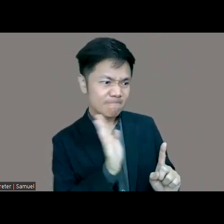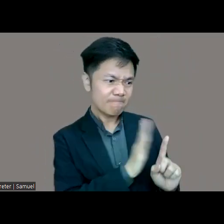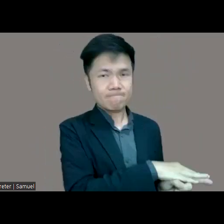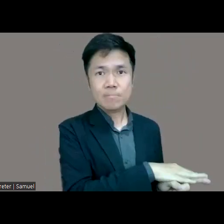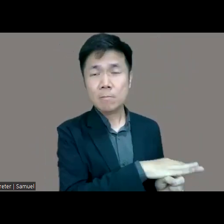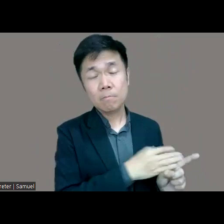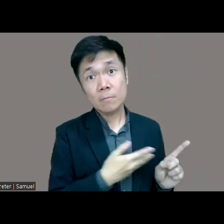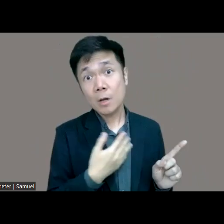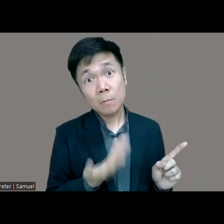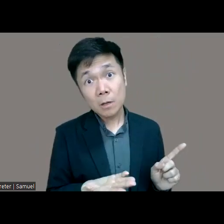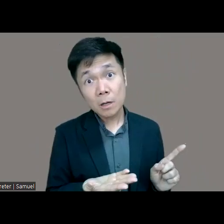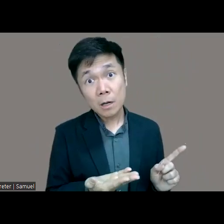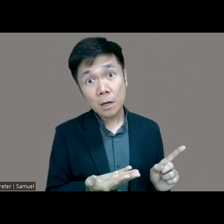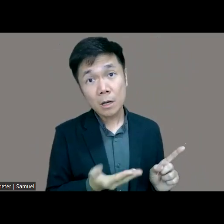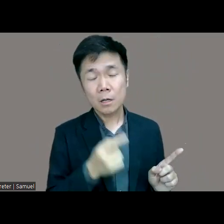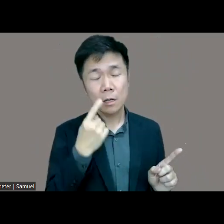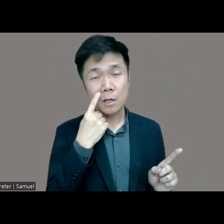pour détruire sa réputation.